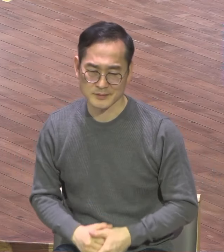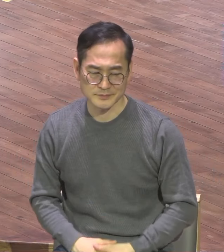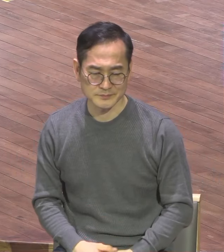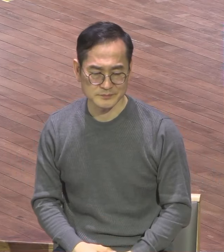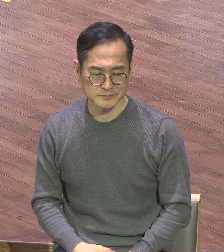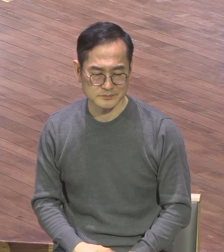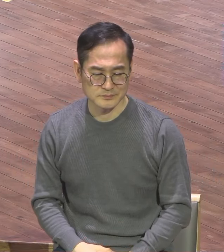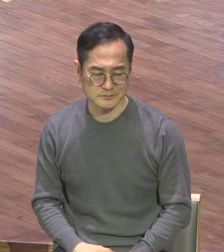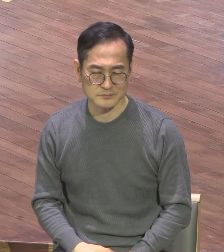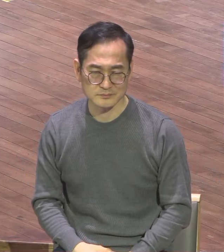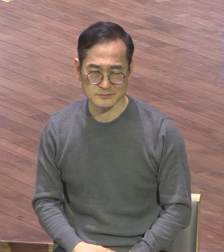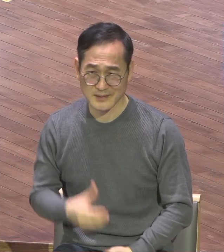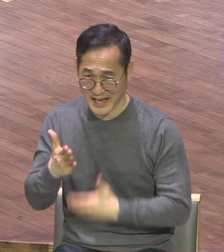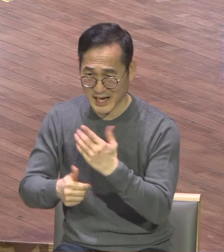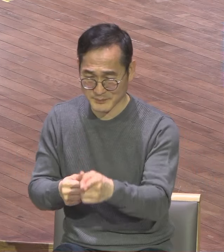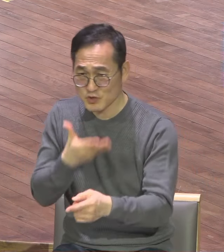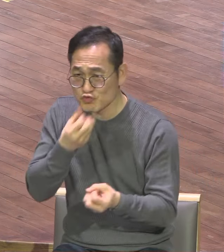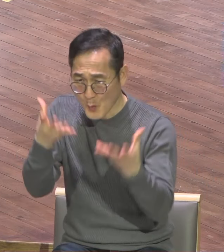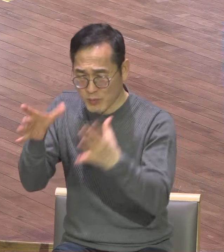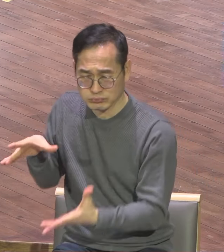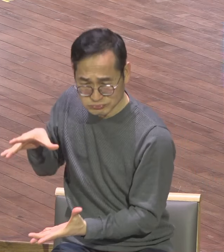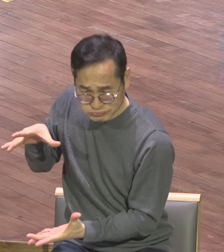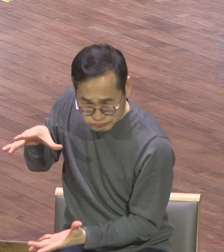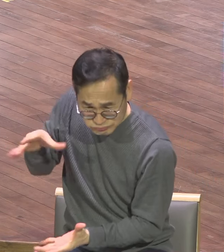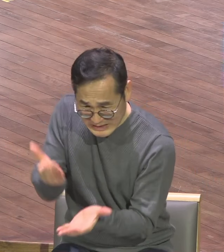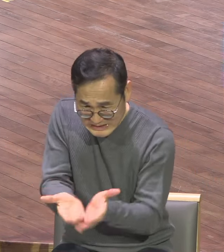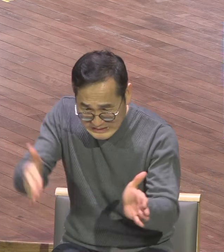그냥 기다렸다는 듯이 주는데.